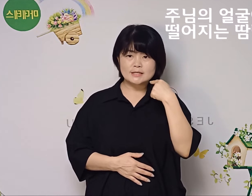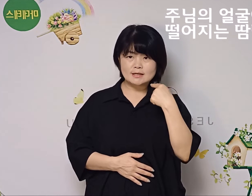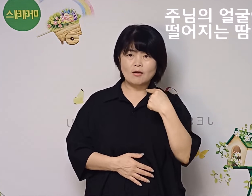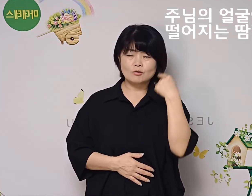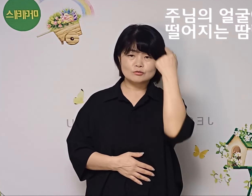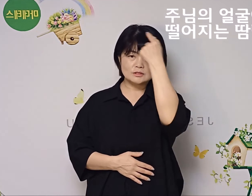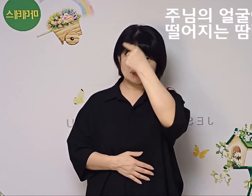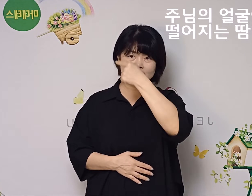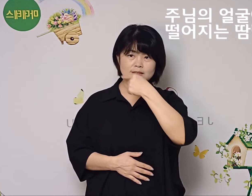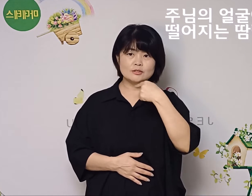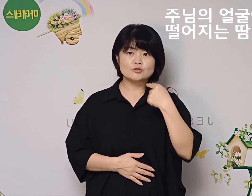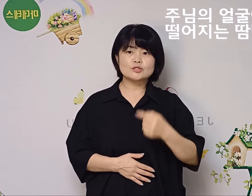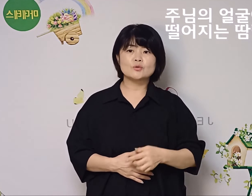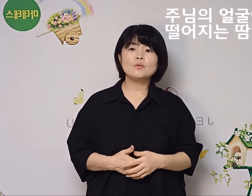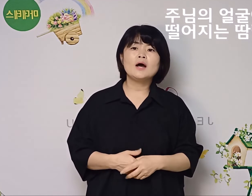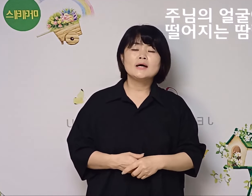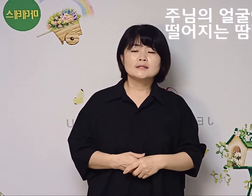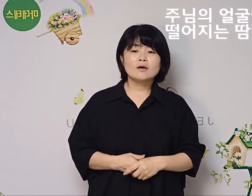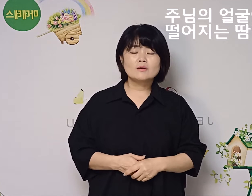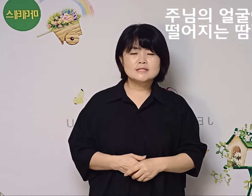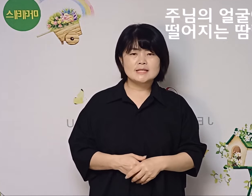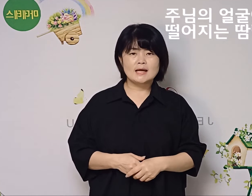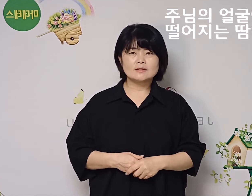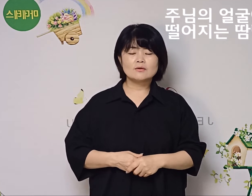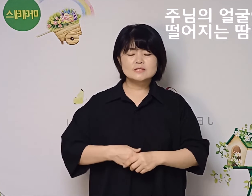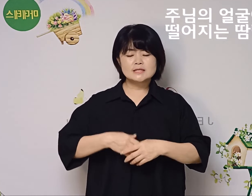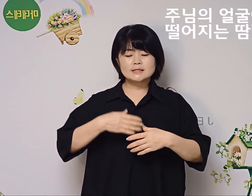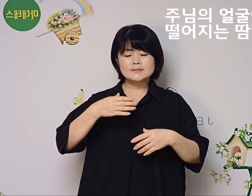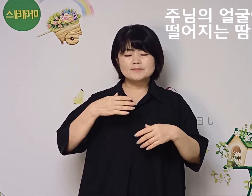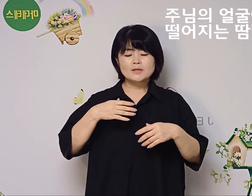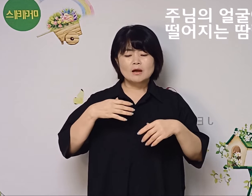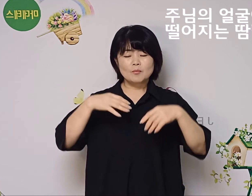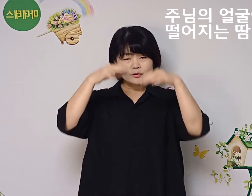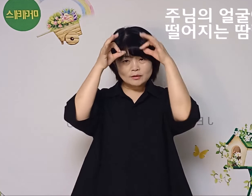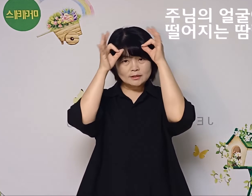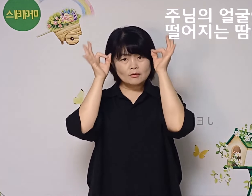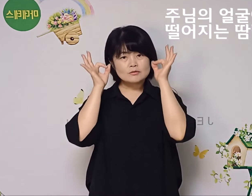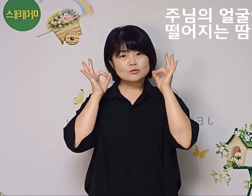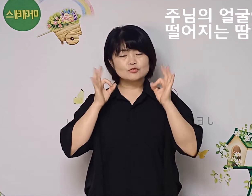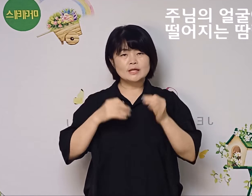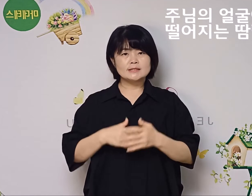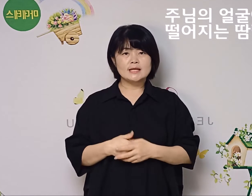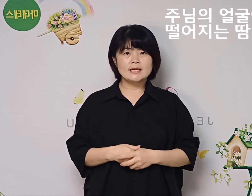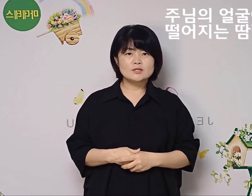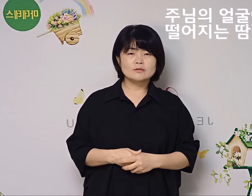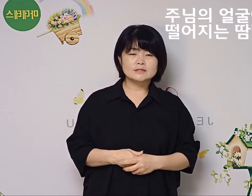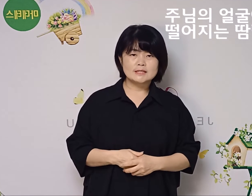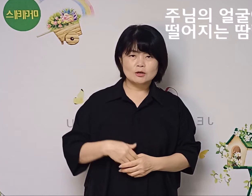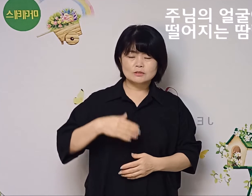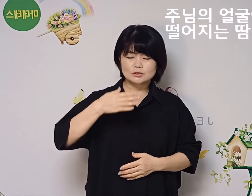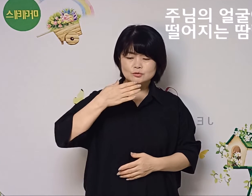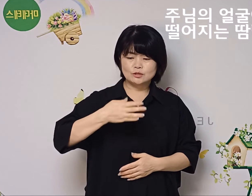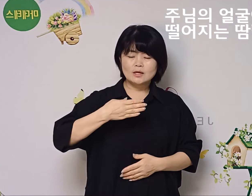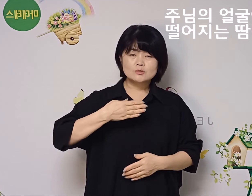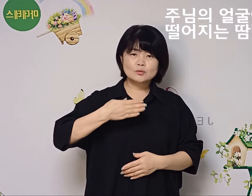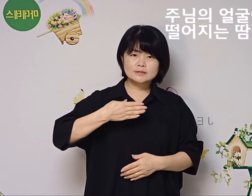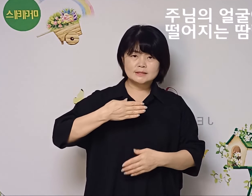얼굴에서 얼굴을 크게 그려주시고 떨어지다는 뭐 이렇게 떨어져도 되는데 저는 그냥 정식으로